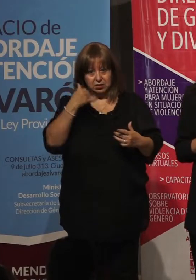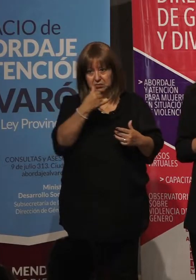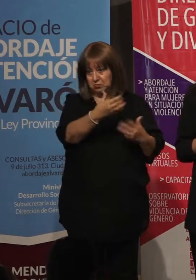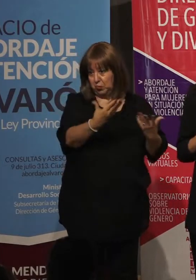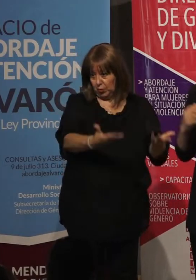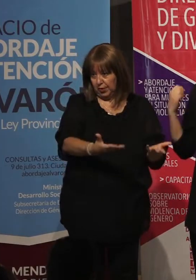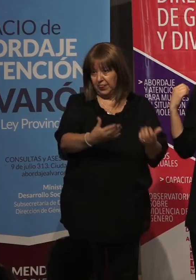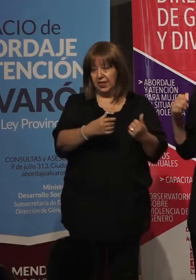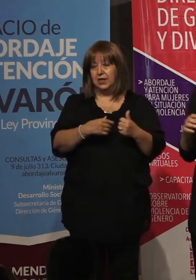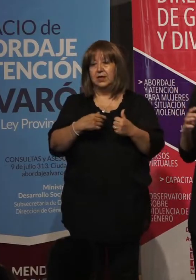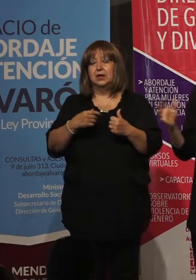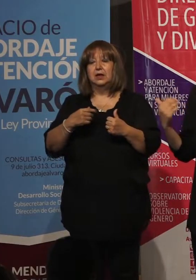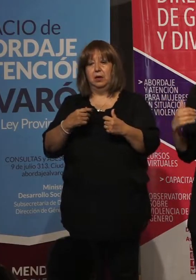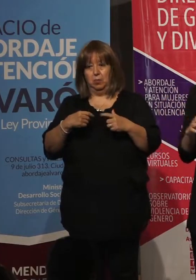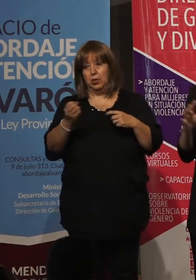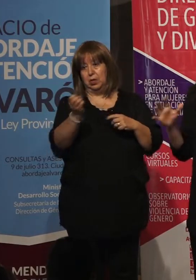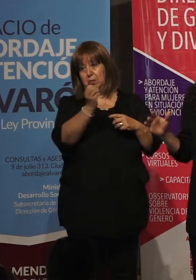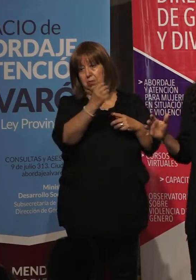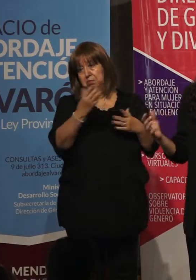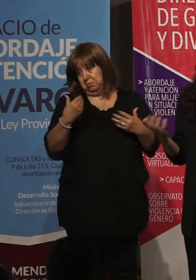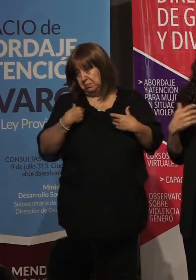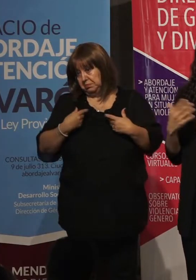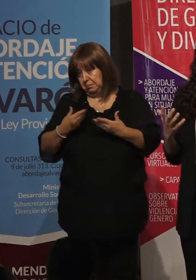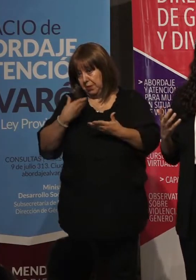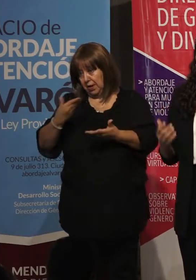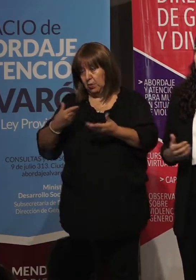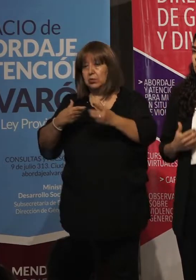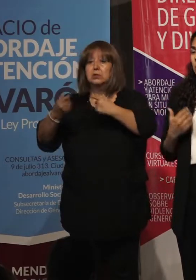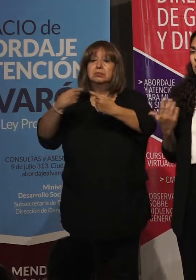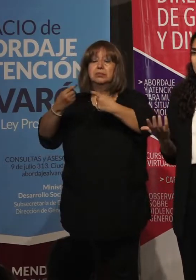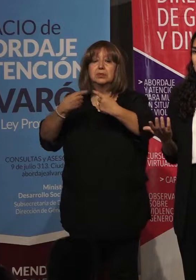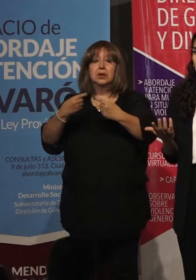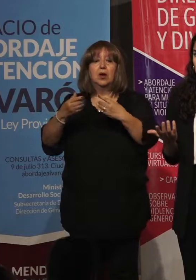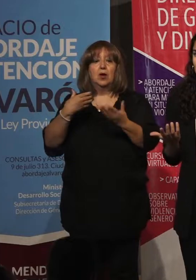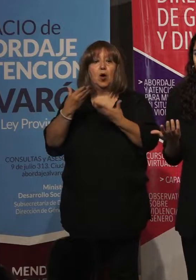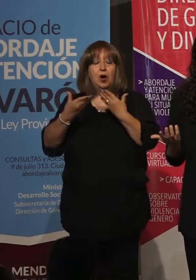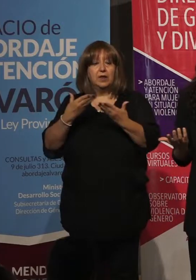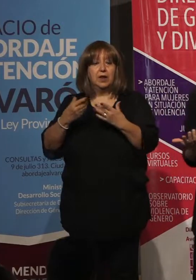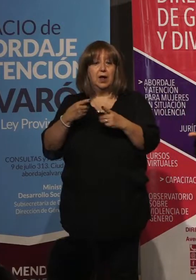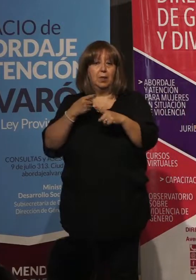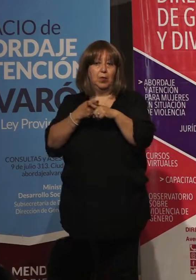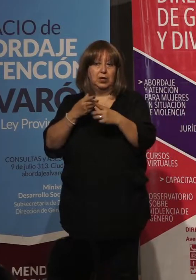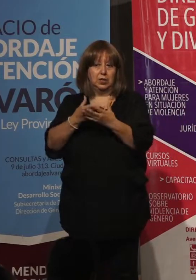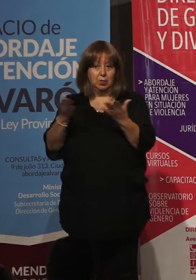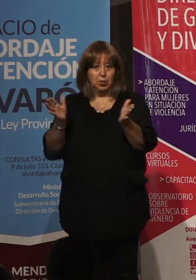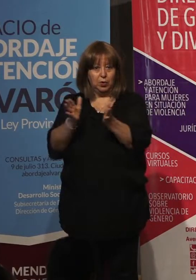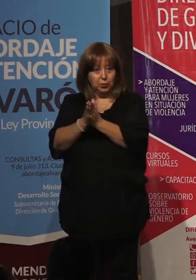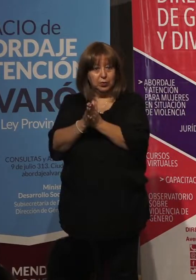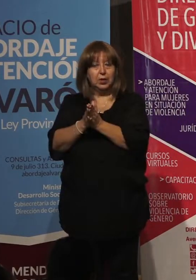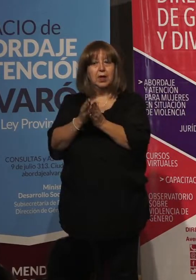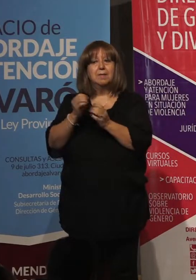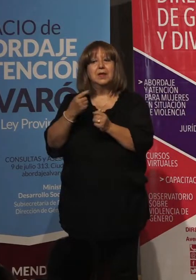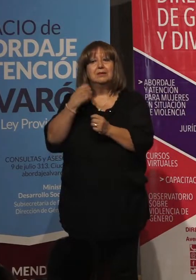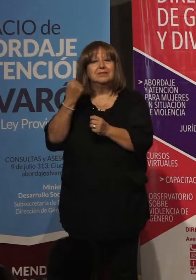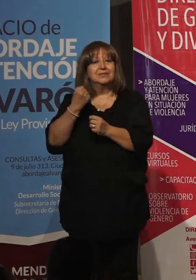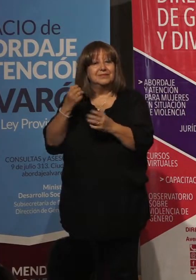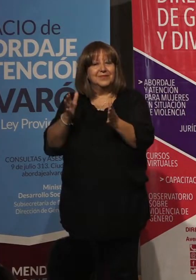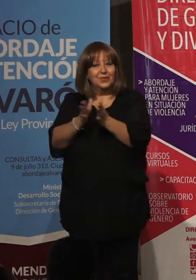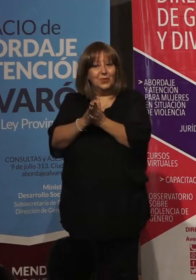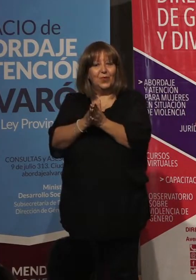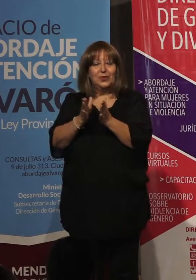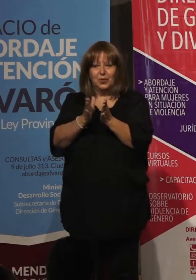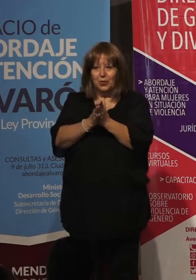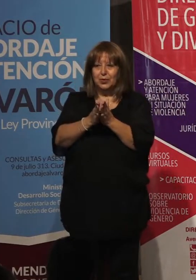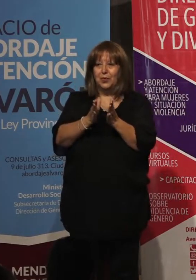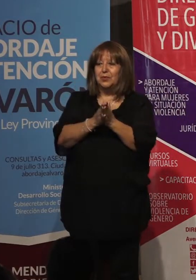teléfono, después lo podemos, se acercan, me lo pasan, coordinamos, podemos coordinar políticas públicas juntas, pero lo importante es esto, que estamos todas